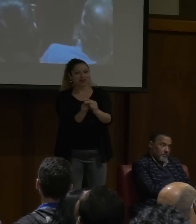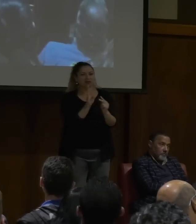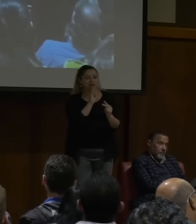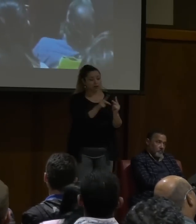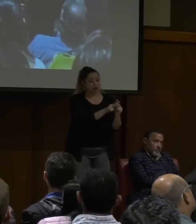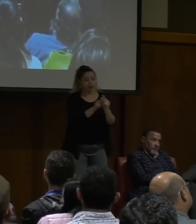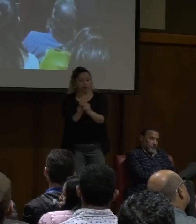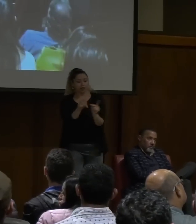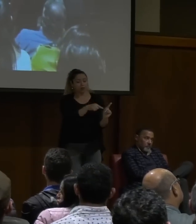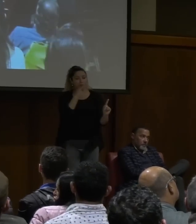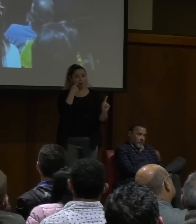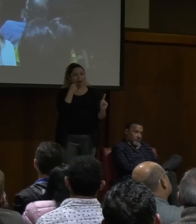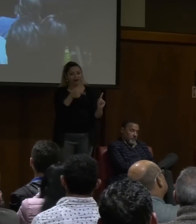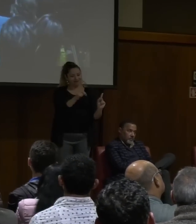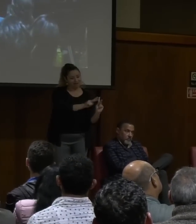papá.